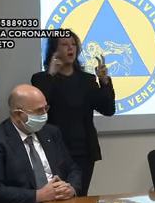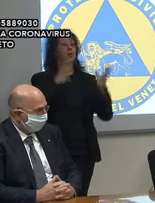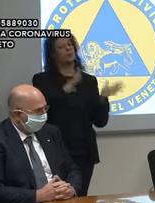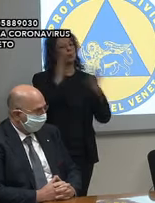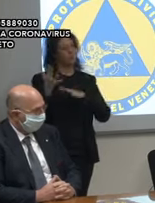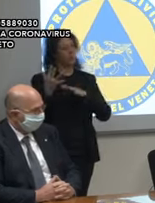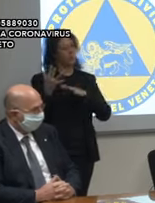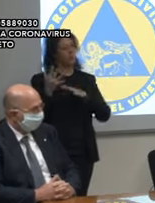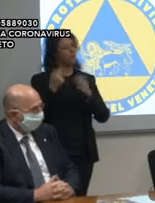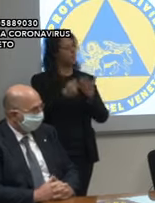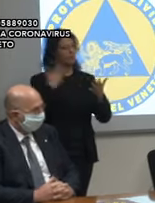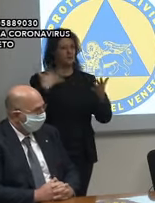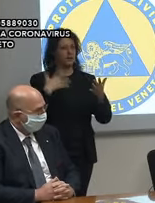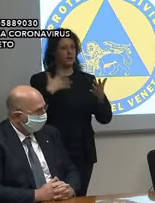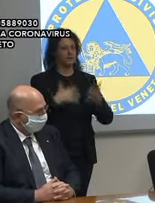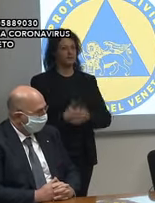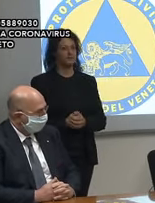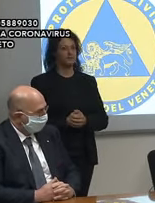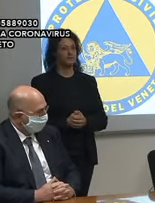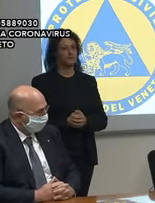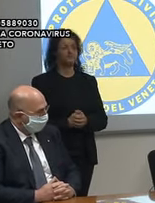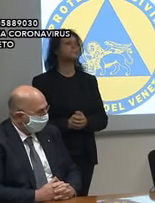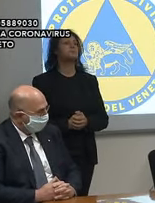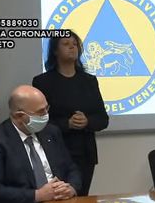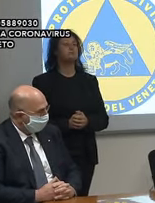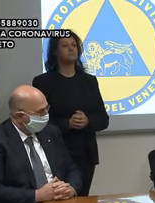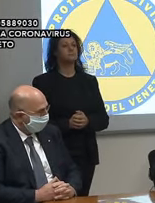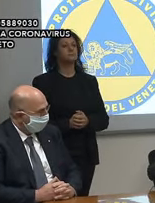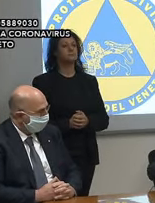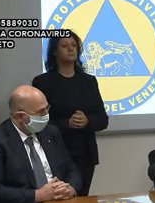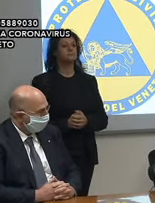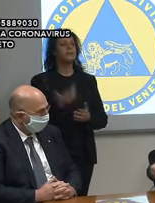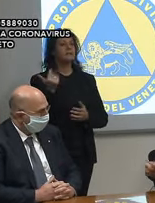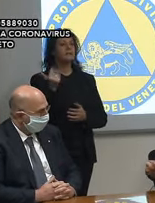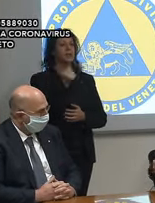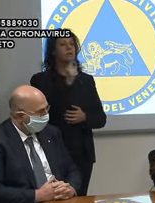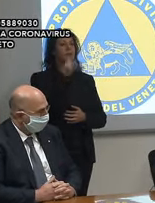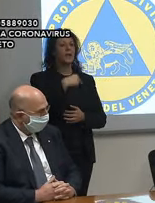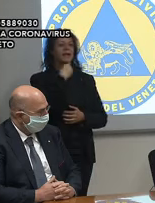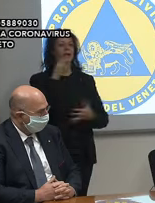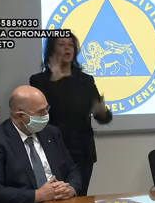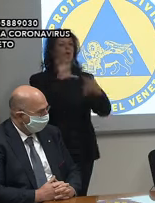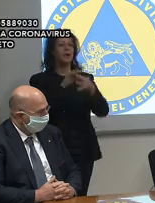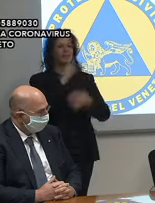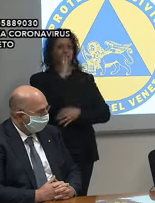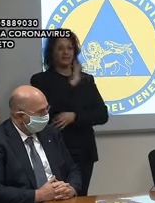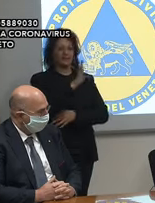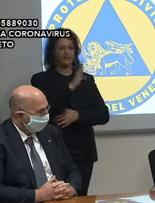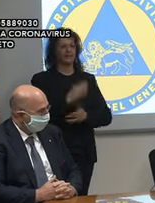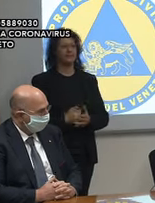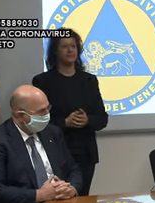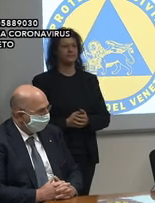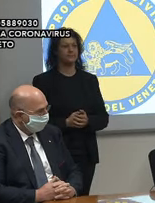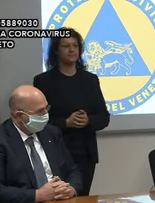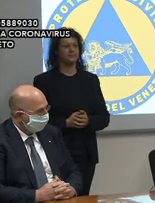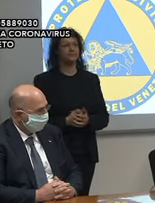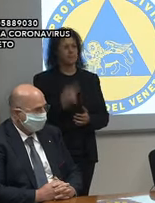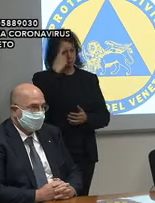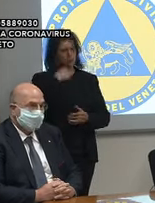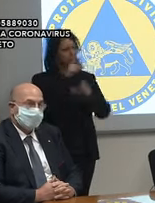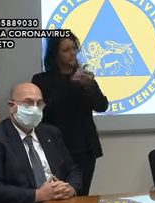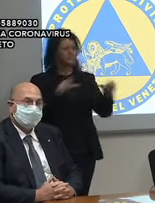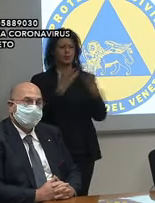storica. Quindi un saluto anche a tutti coloro che sono collegati e che ci vedono in diretta, e so che sono